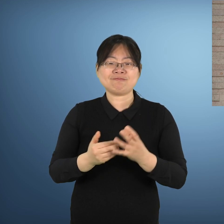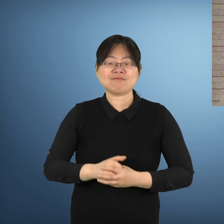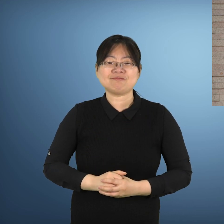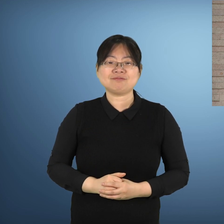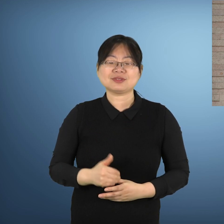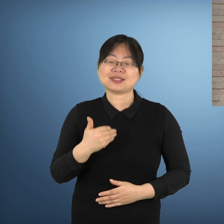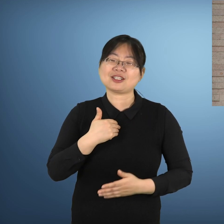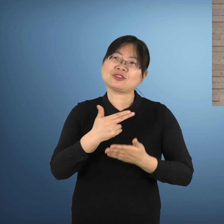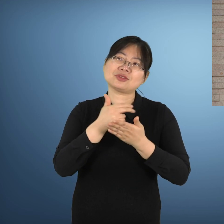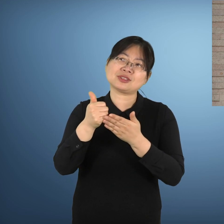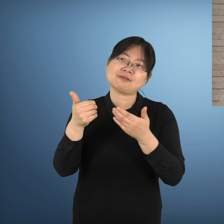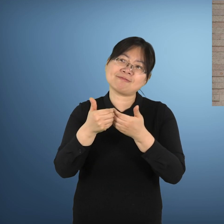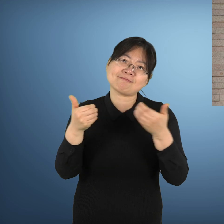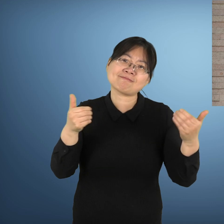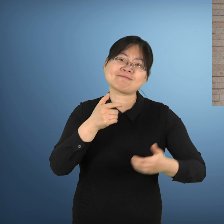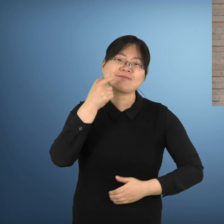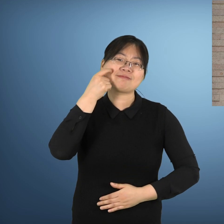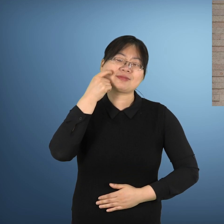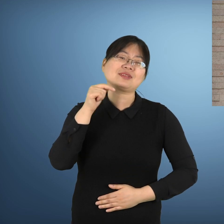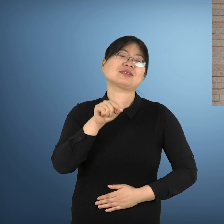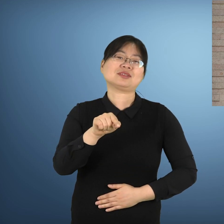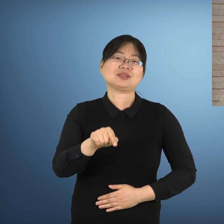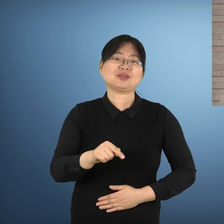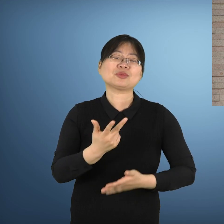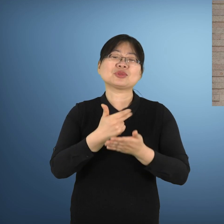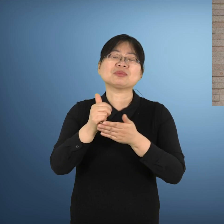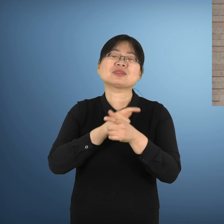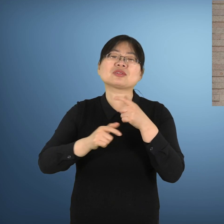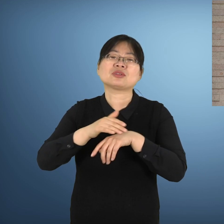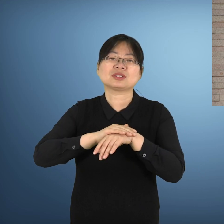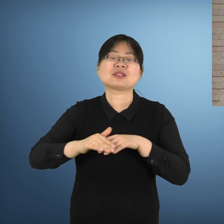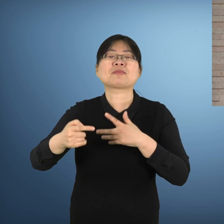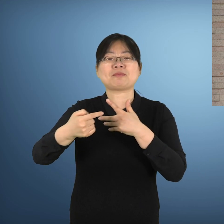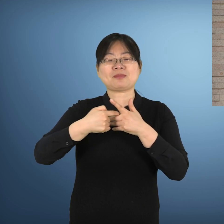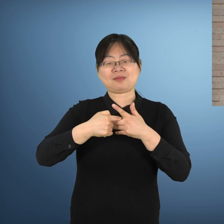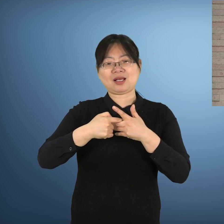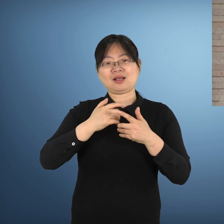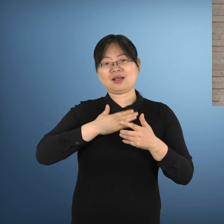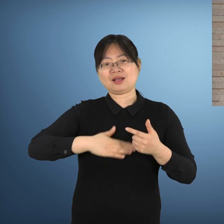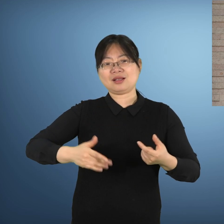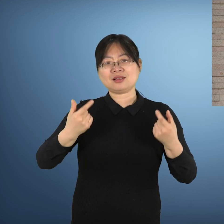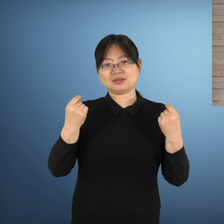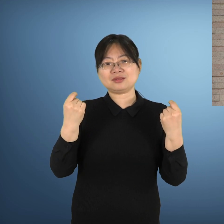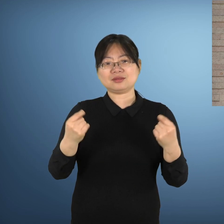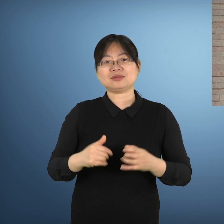제가 주님 떠날 수 없다는 것을 주님이 아시잖아요.